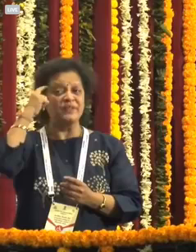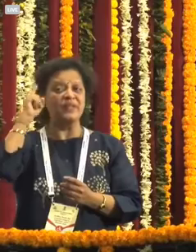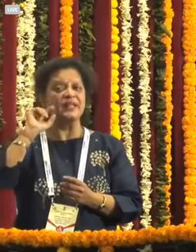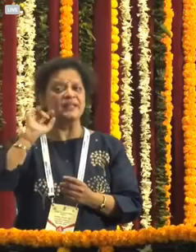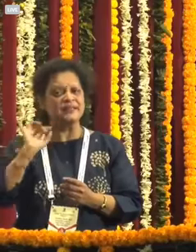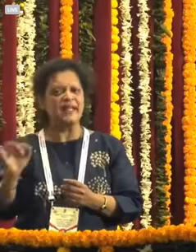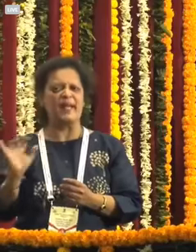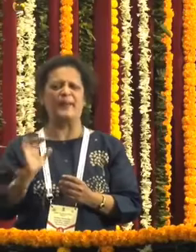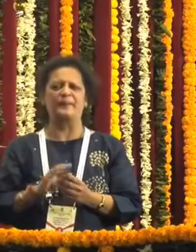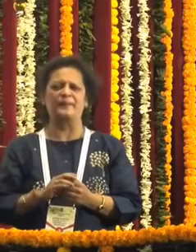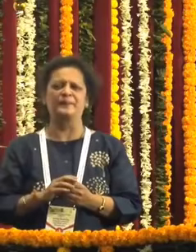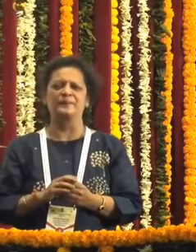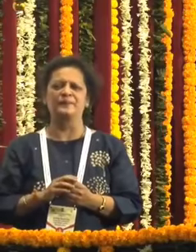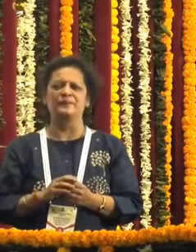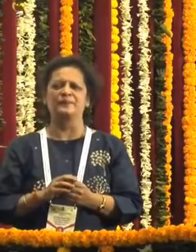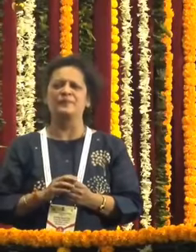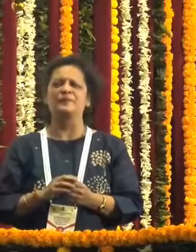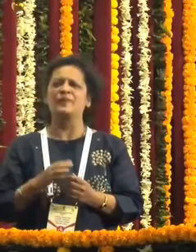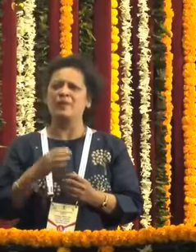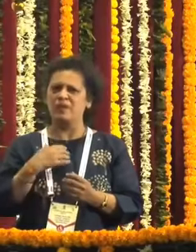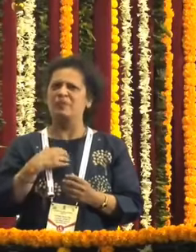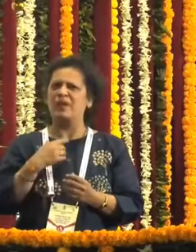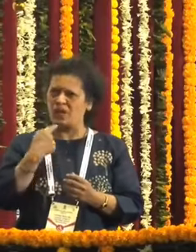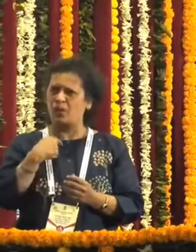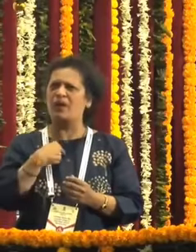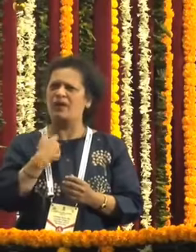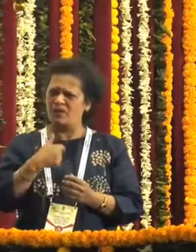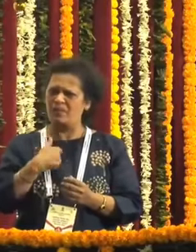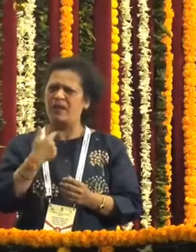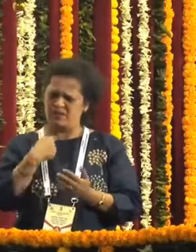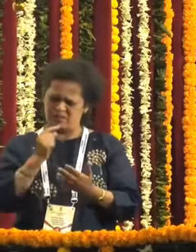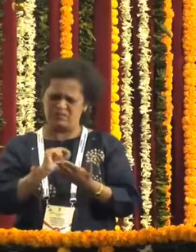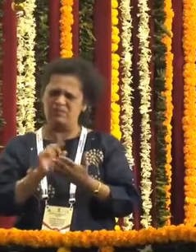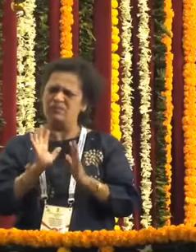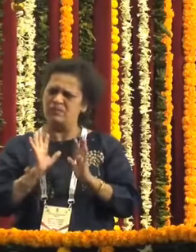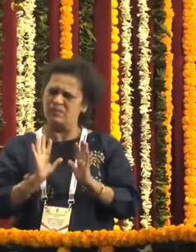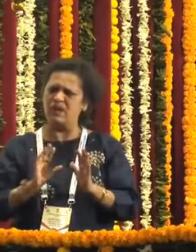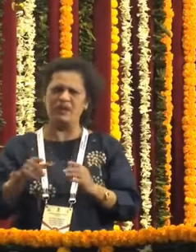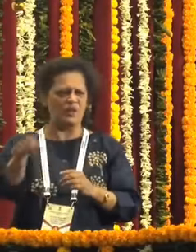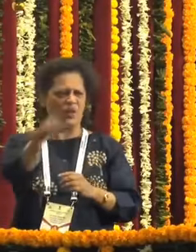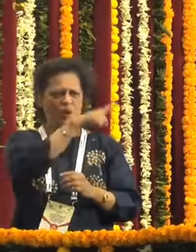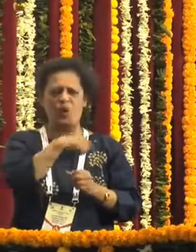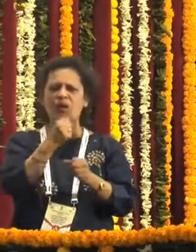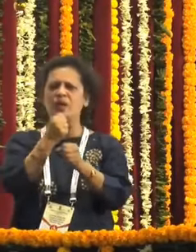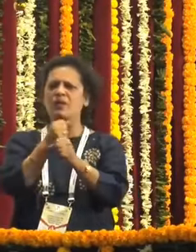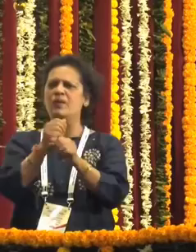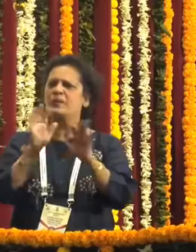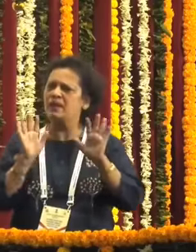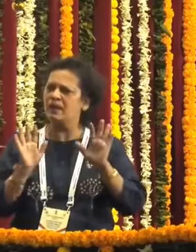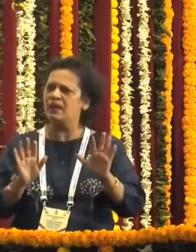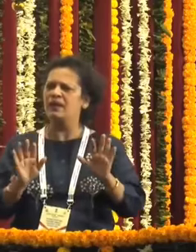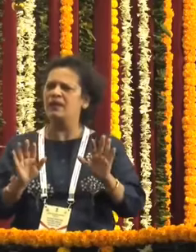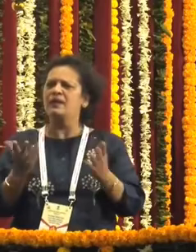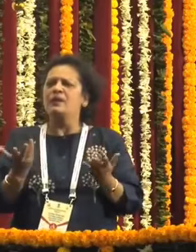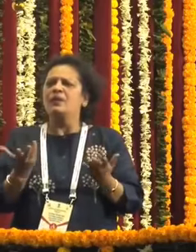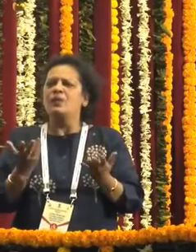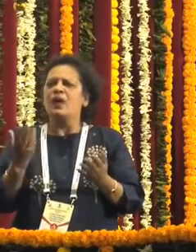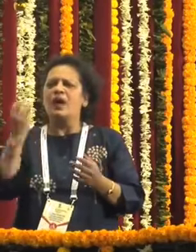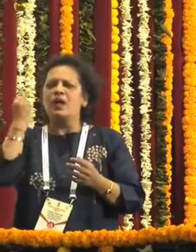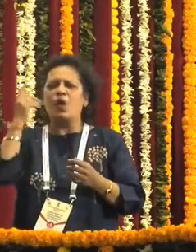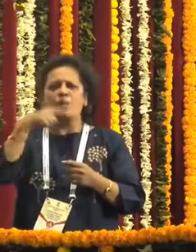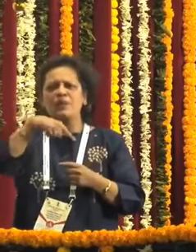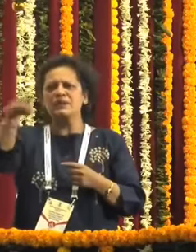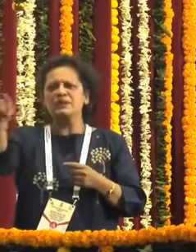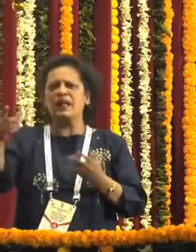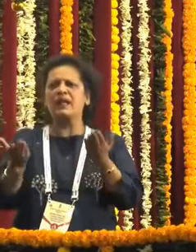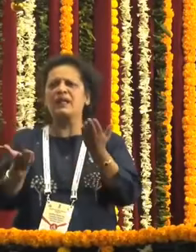सरकार स्थापन झाले एका भूमिकेतून हे सरकार झालंय स्थापन हे सर्वसामान्यांना न्याय देण्यासाठी सरकार स्थापन